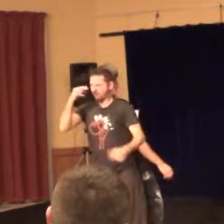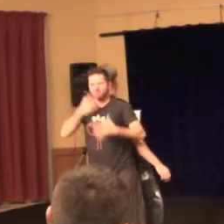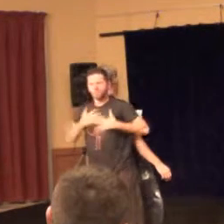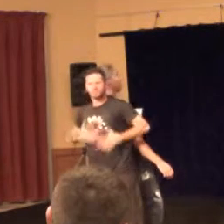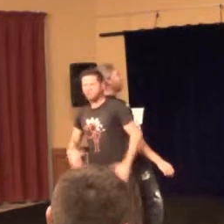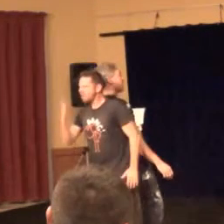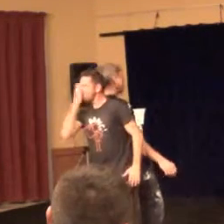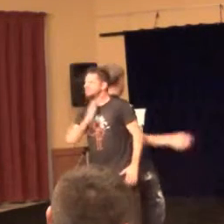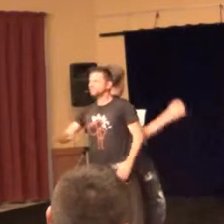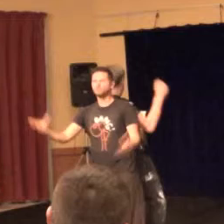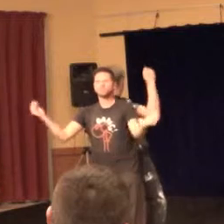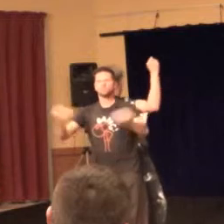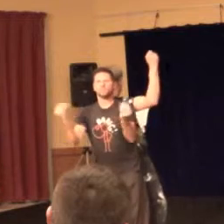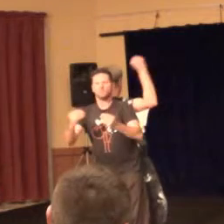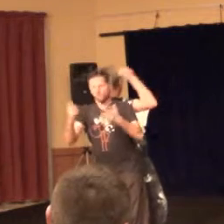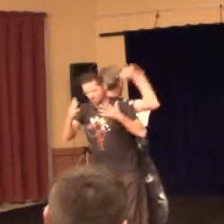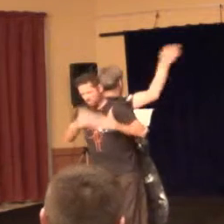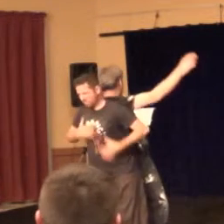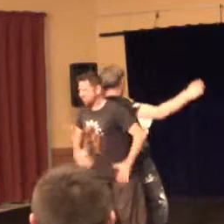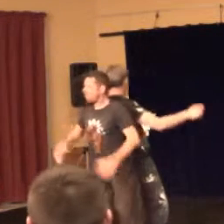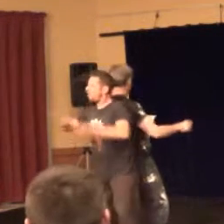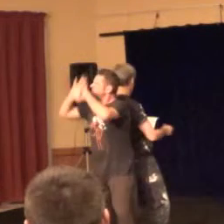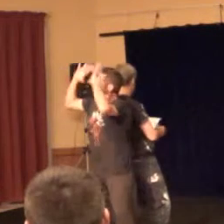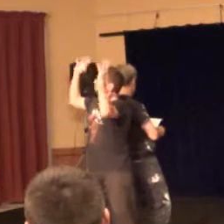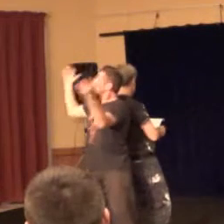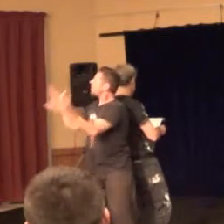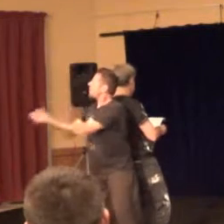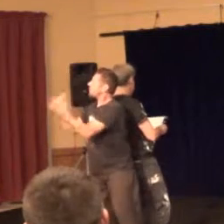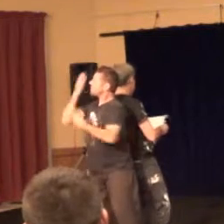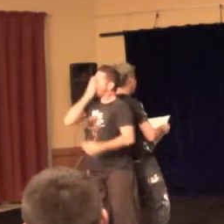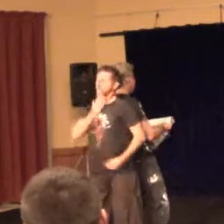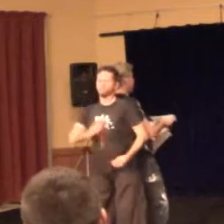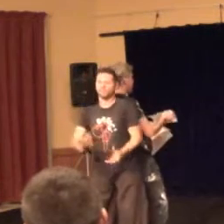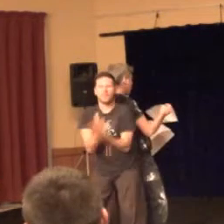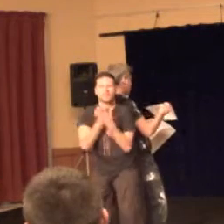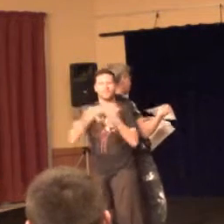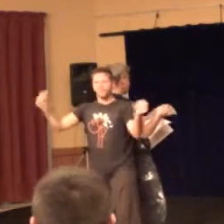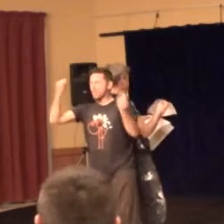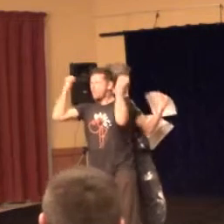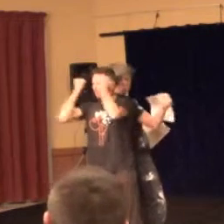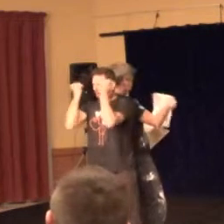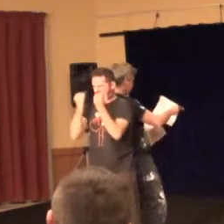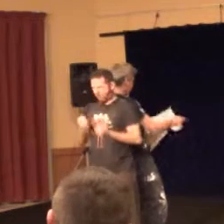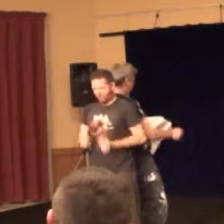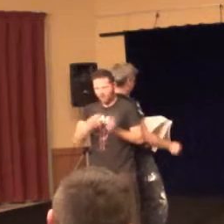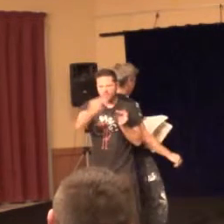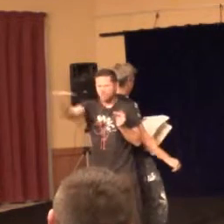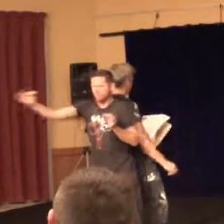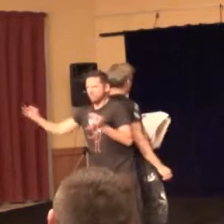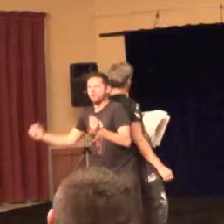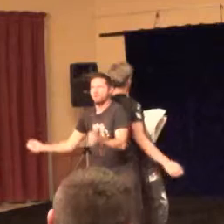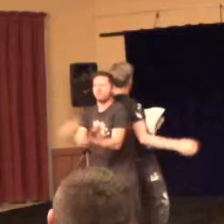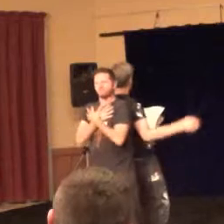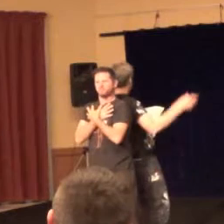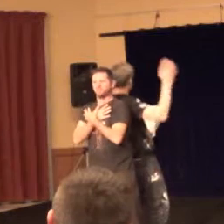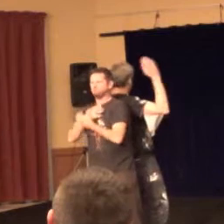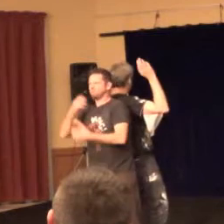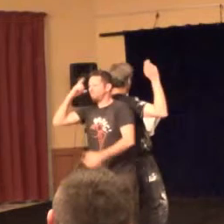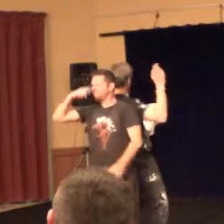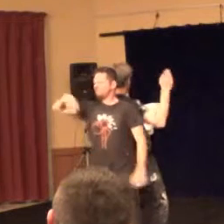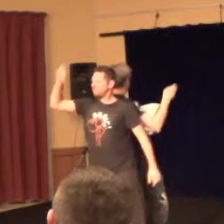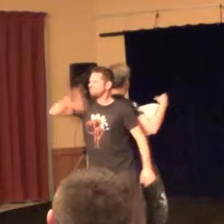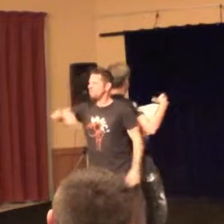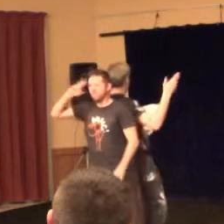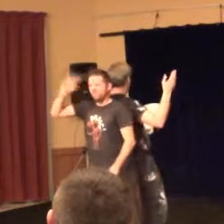une attitude perdue dans un processus global, contaminé, atteint. On cite Rousseau, on cite